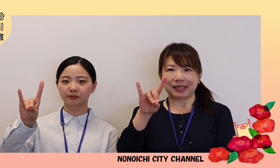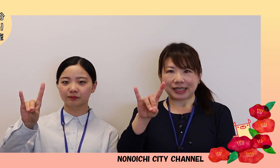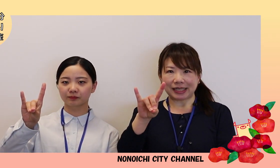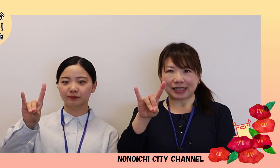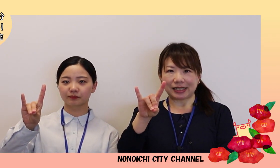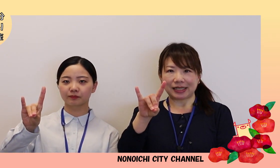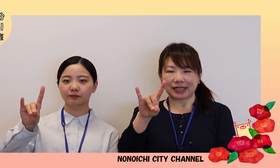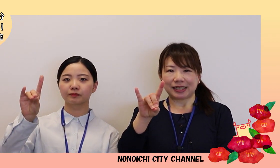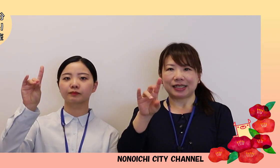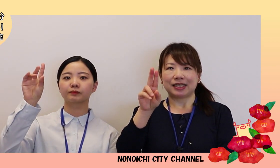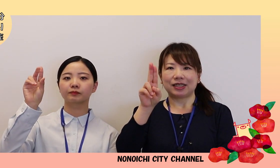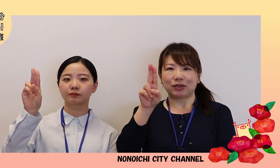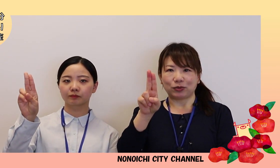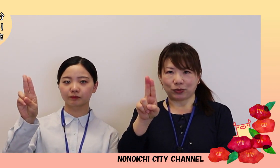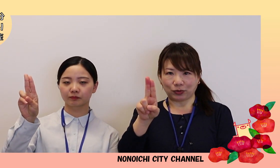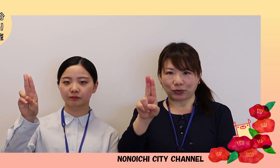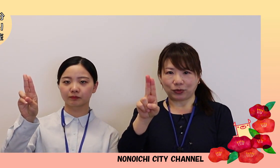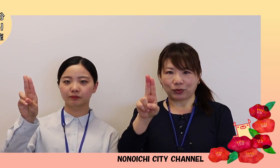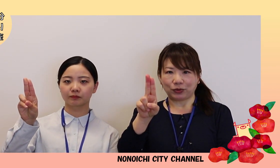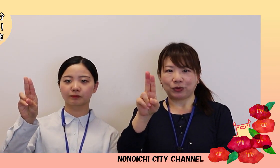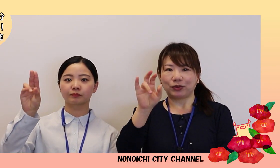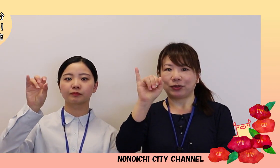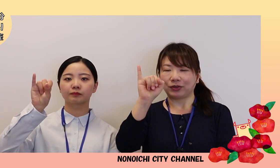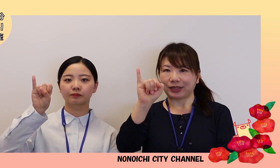きうい、